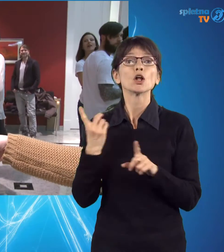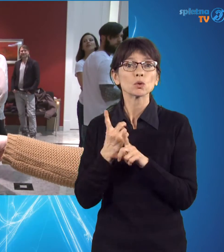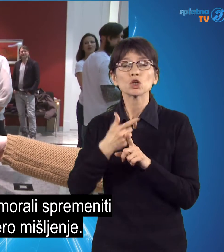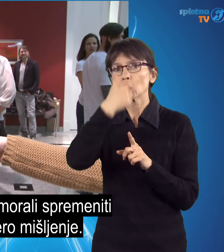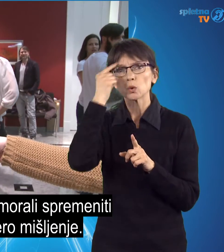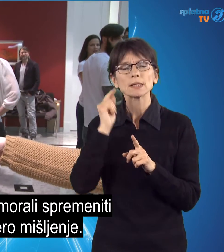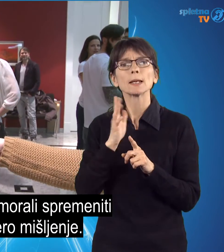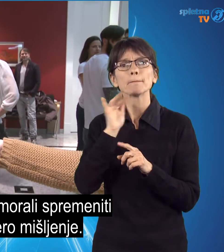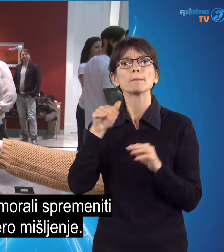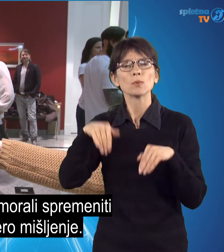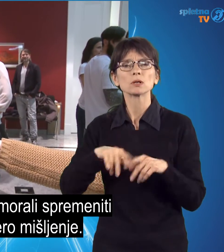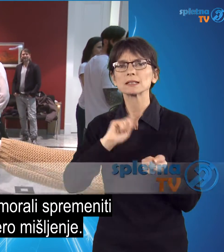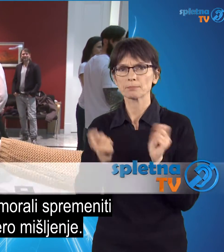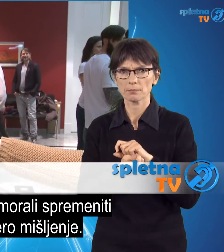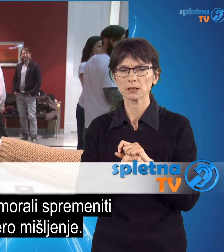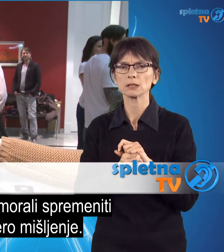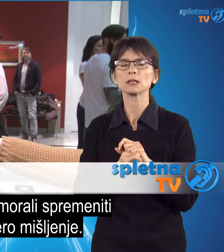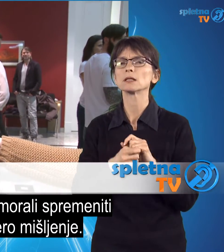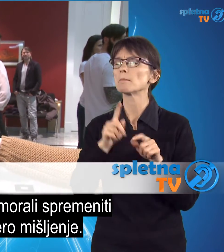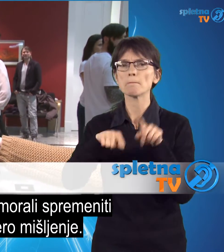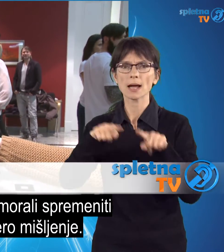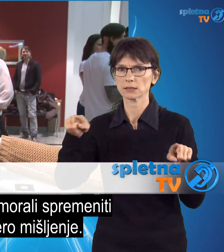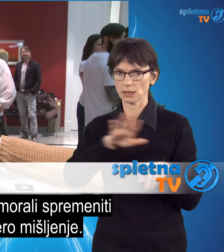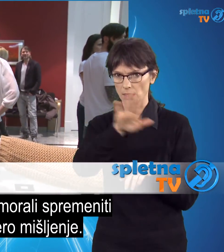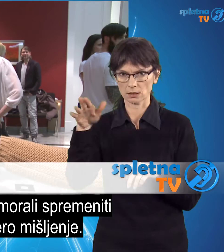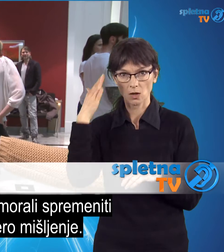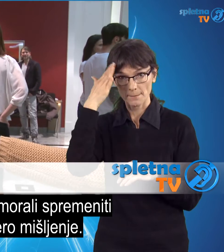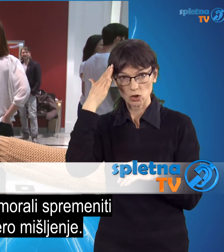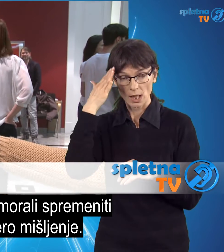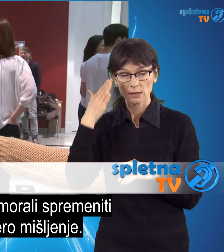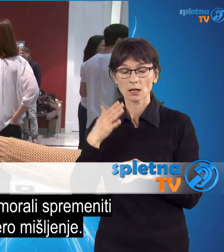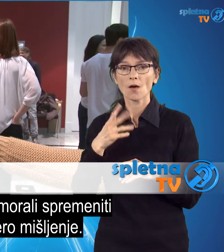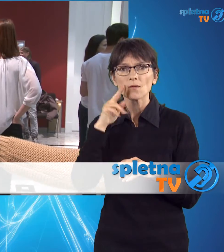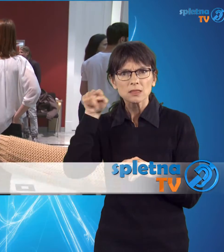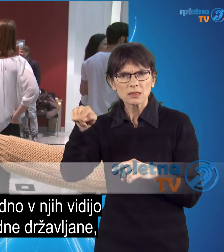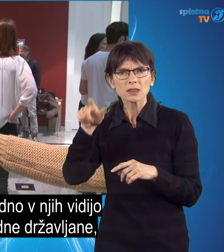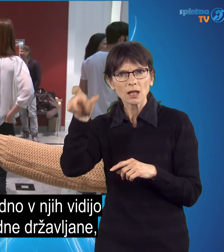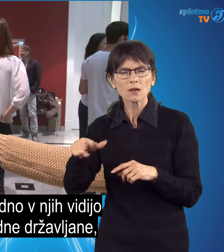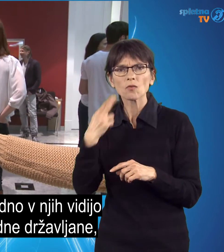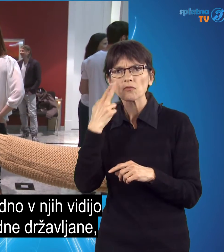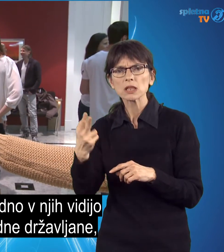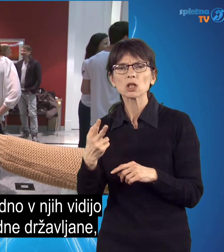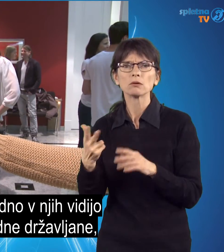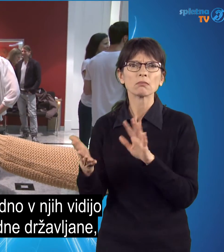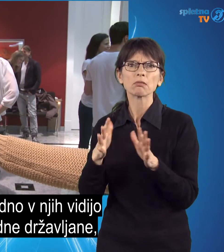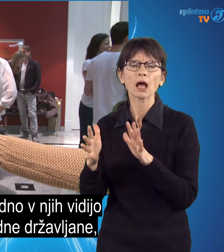Tudi ljudje bi mogli spremeniti marsikatero mišljenje, ker ljudje še vedno v njih vidijo nekako